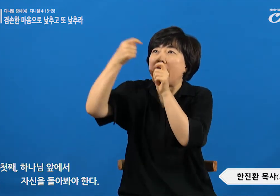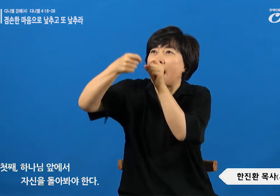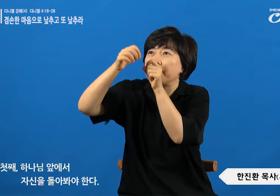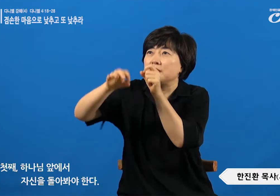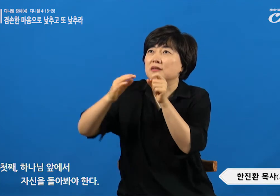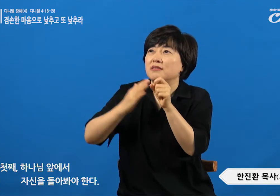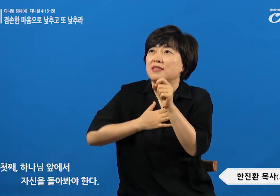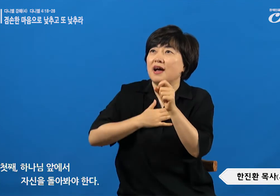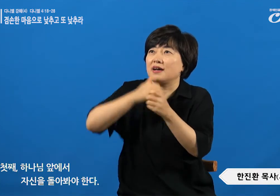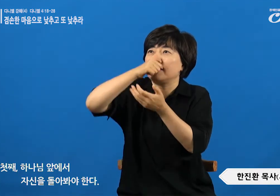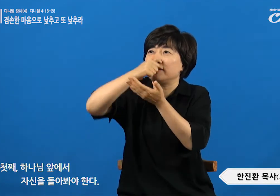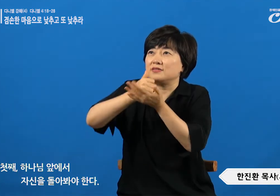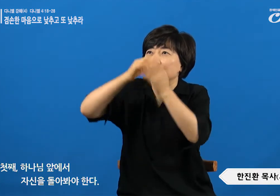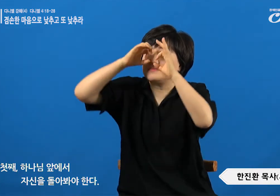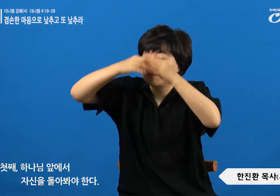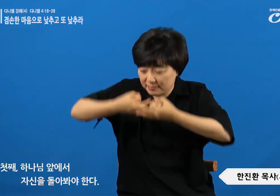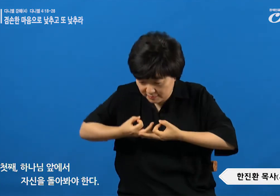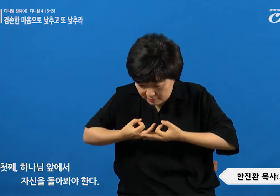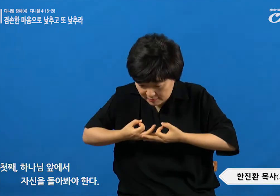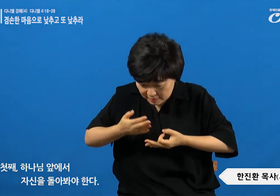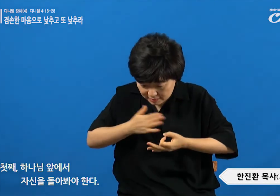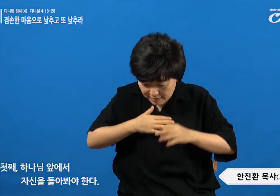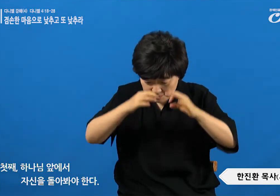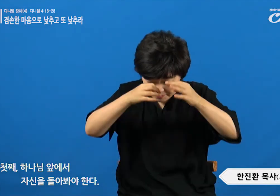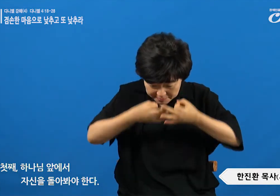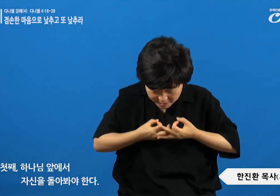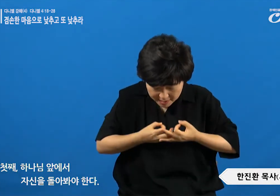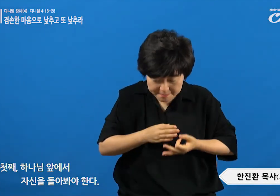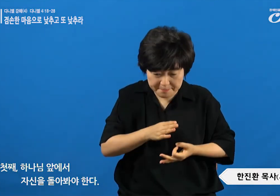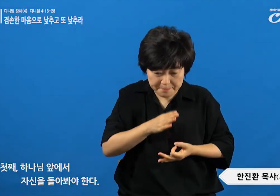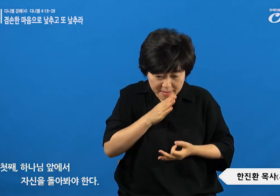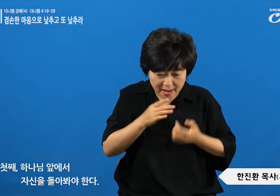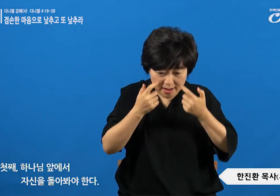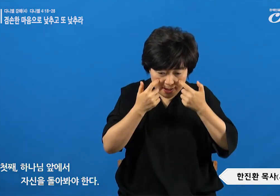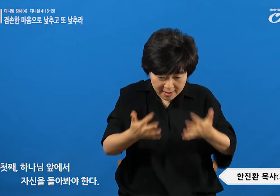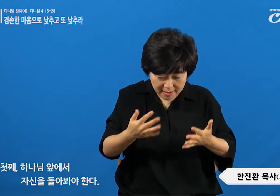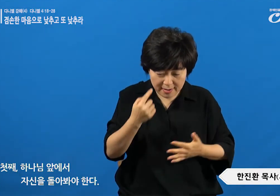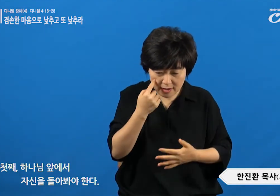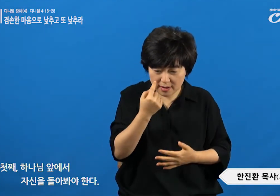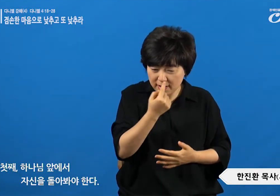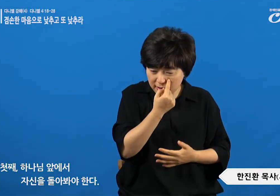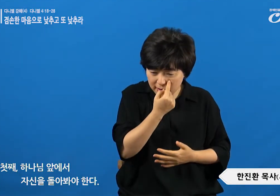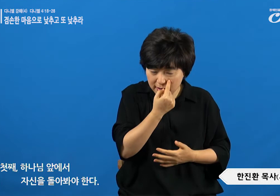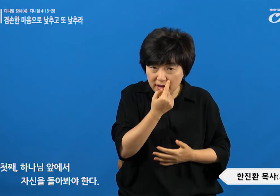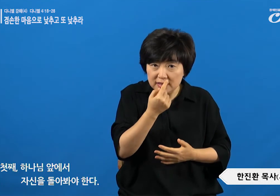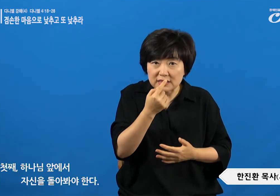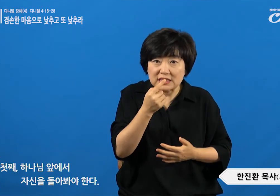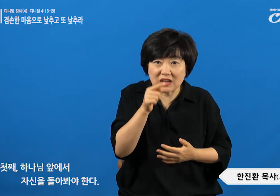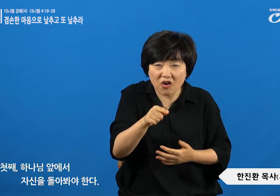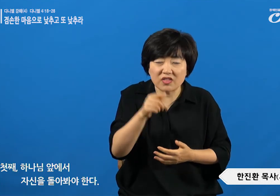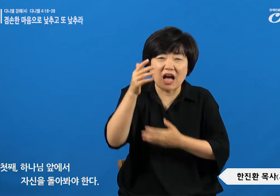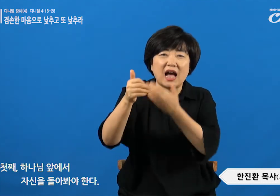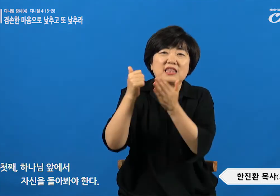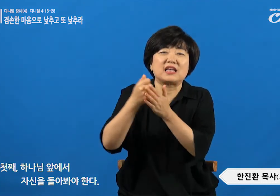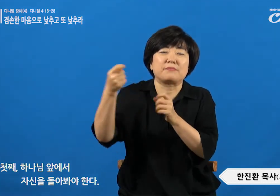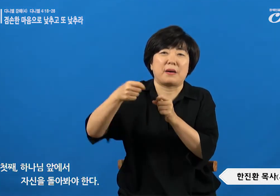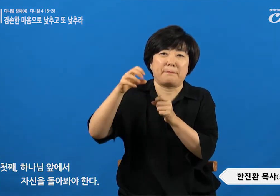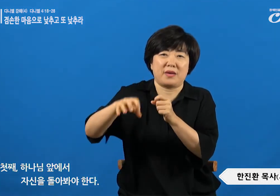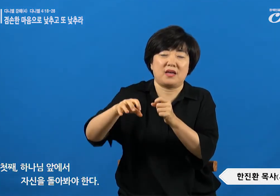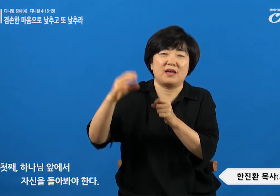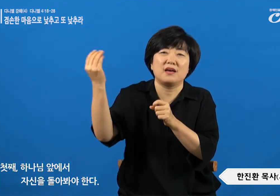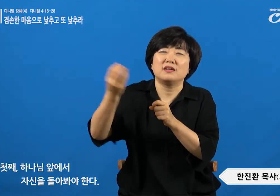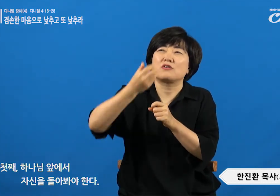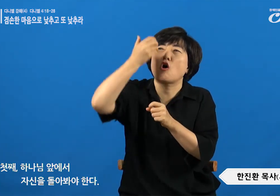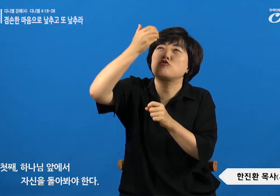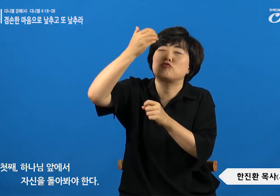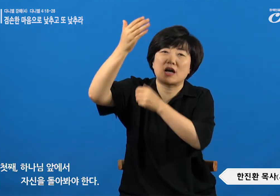됩니다. 사람이 자기의 실상을 바로 깨닫는 것은 하나님 앞에 섰을 때입니다. 거룩하신 하나님